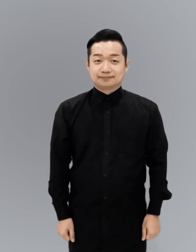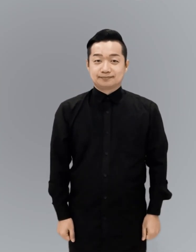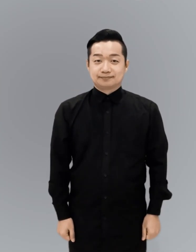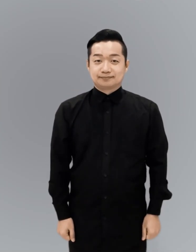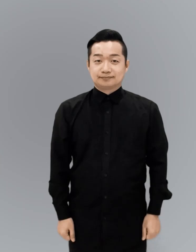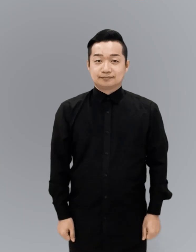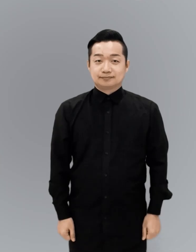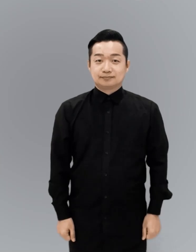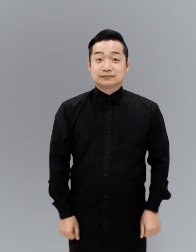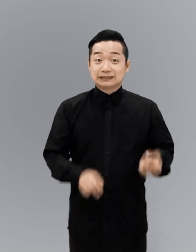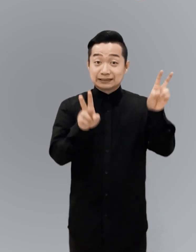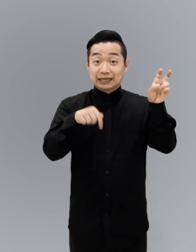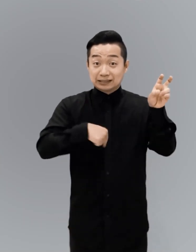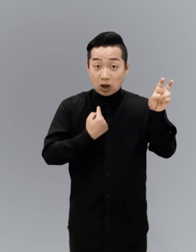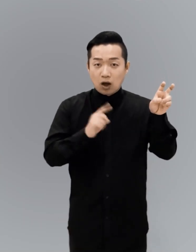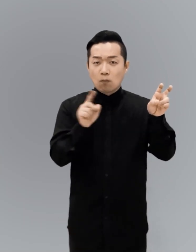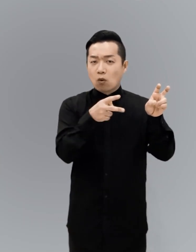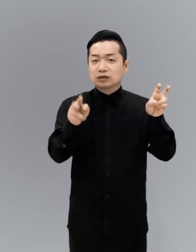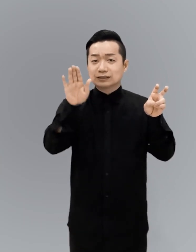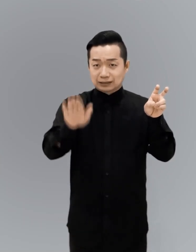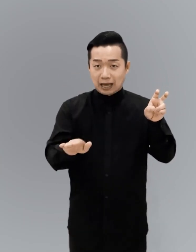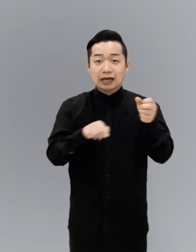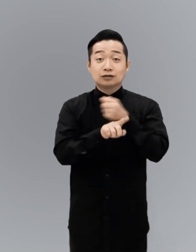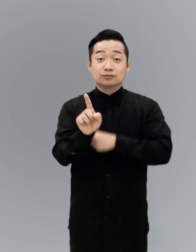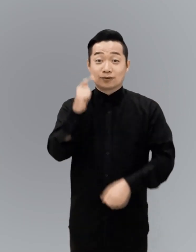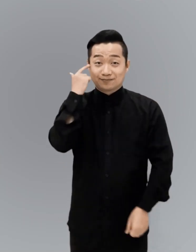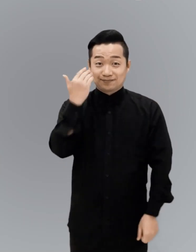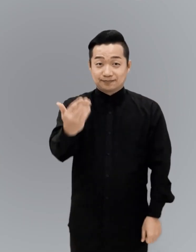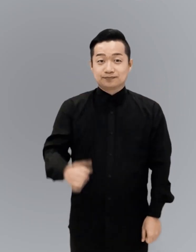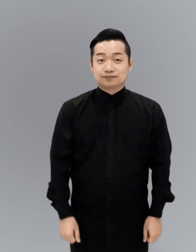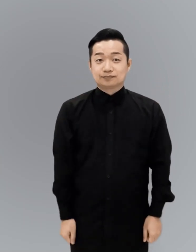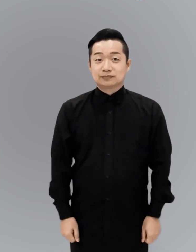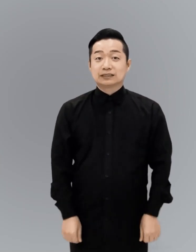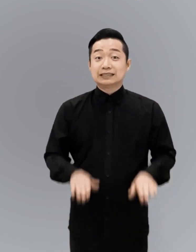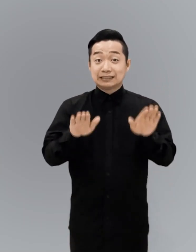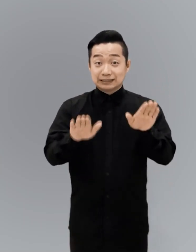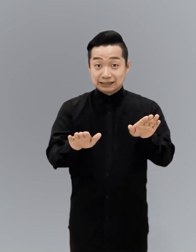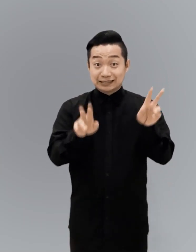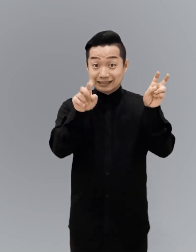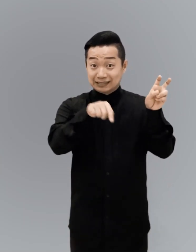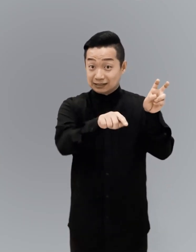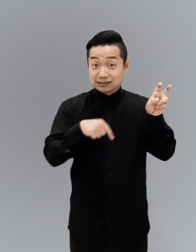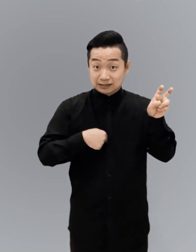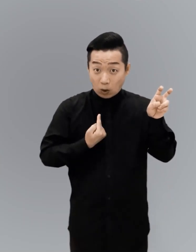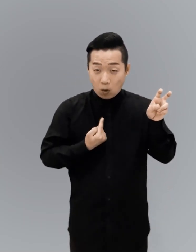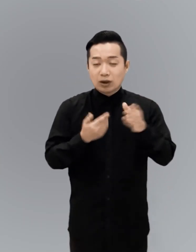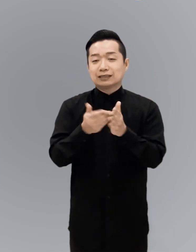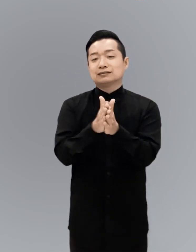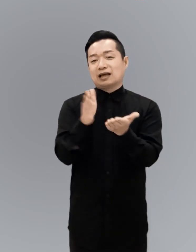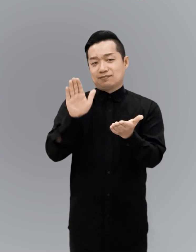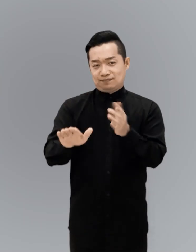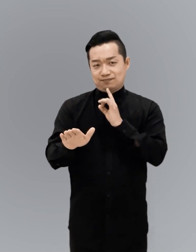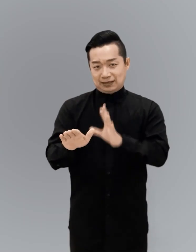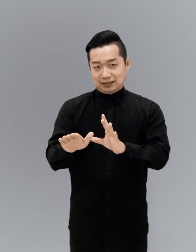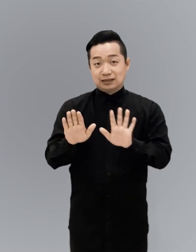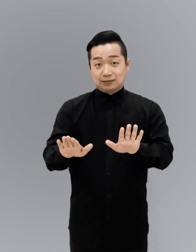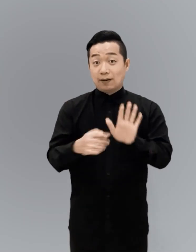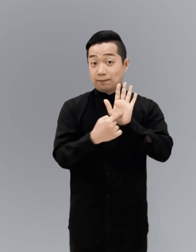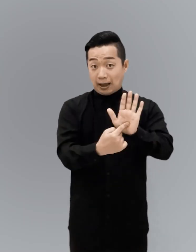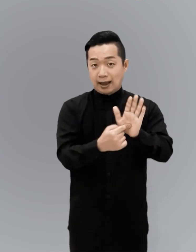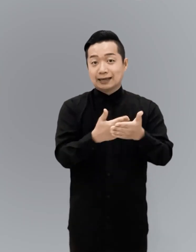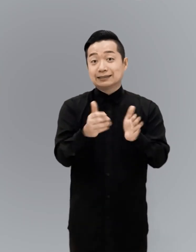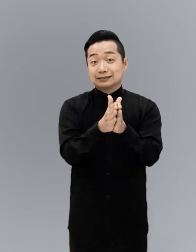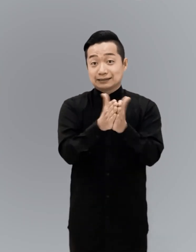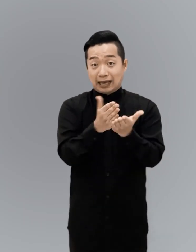있고요. 스스로는 무엇이다. 그리고 그 이유는? 지금 현재는 스스로는 그림책인 것 같아요.